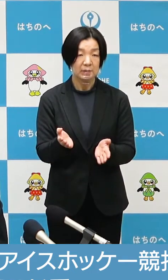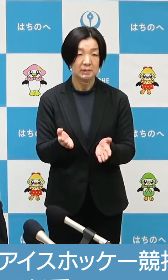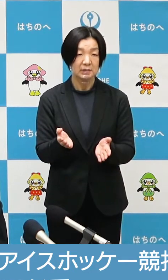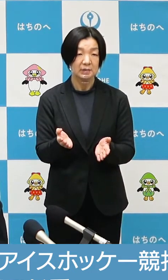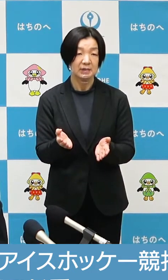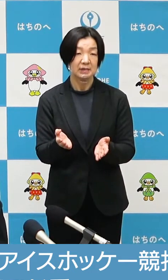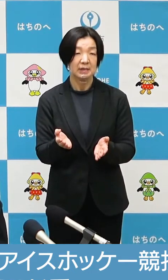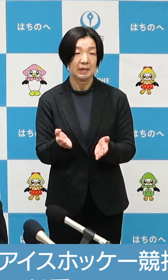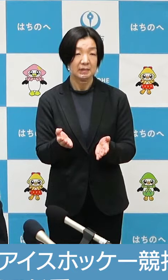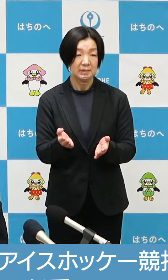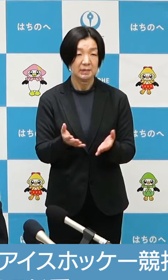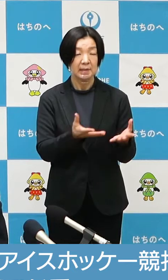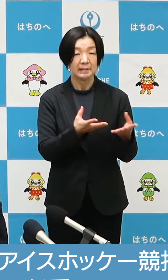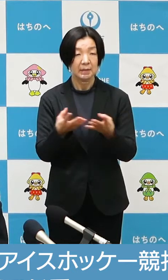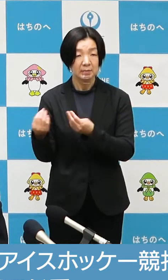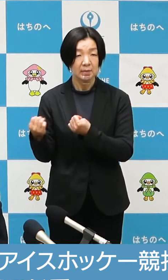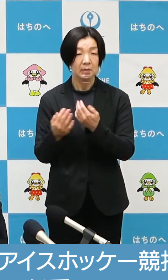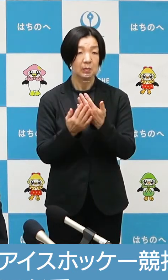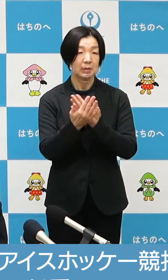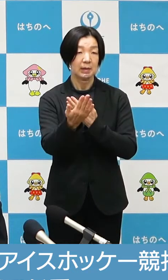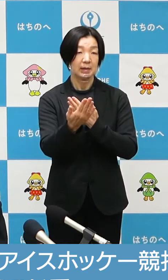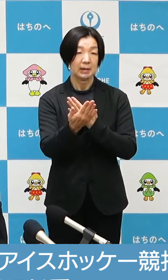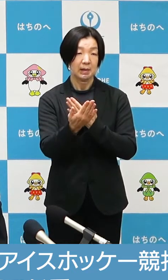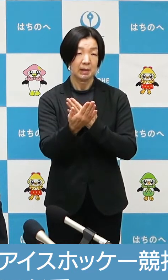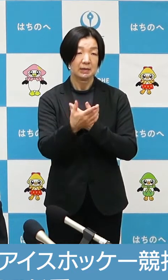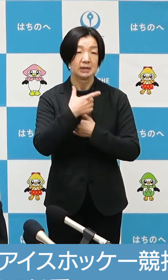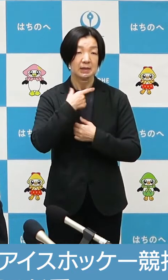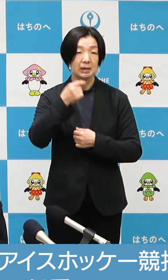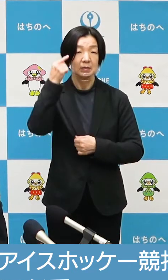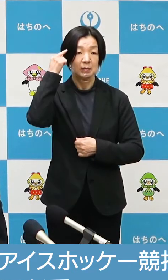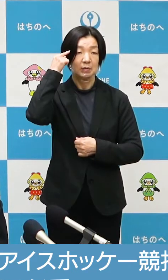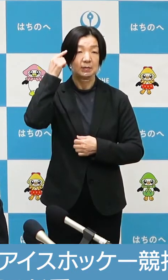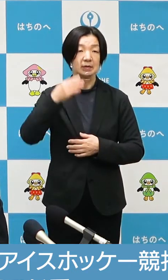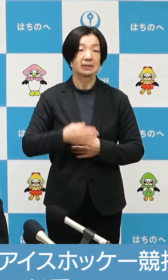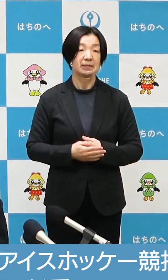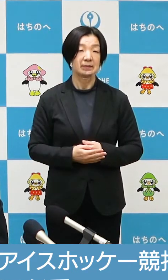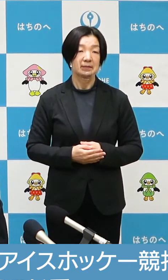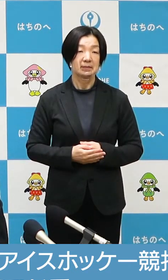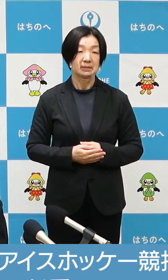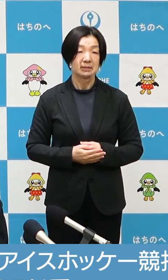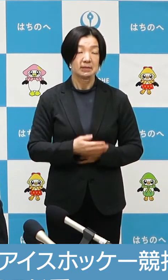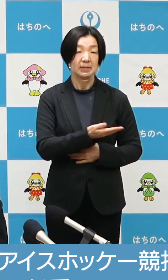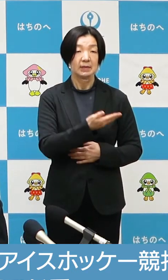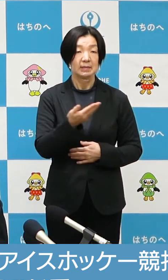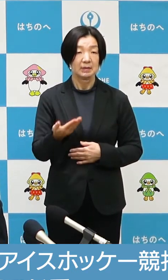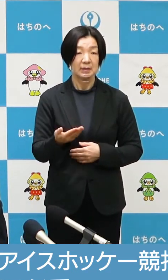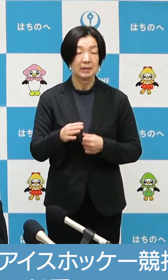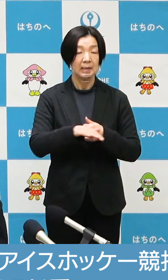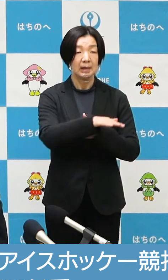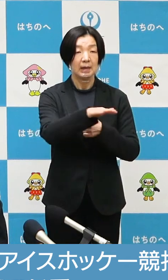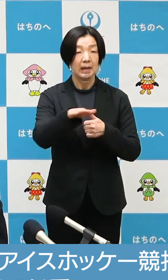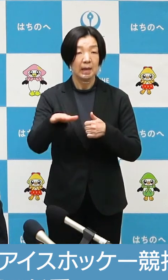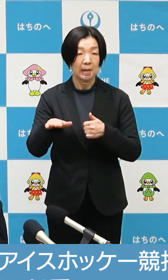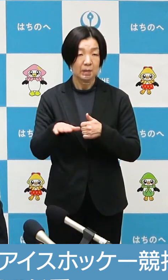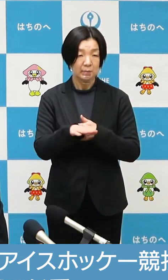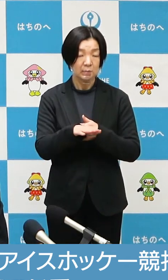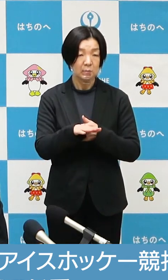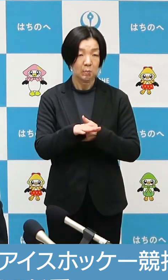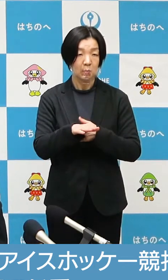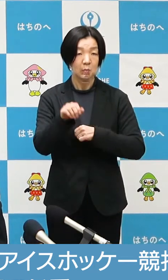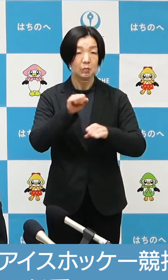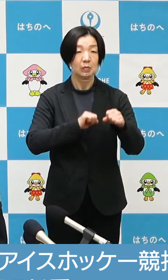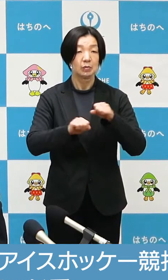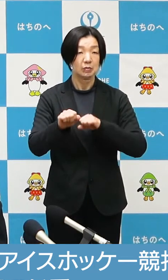ホスピタリティあふれる大会運営としたいと考えております次に環境未来へつなぐため